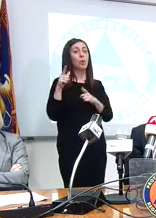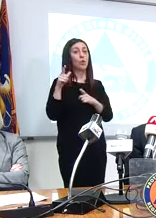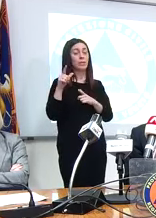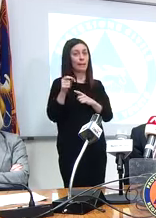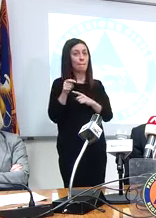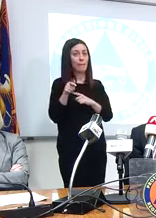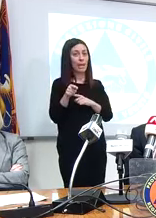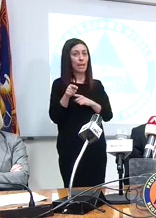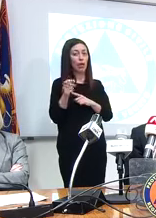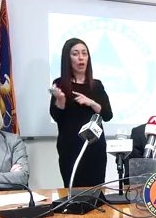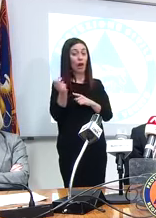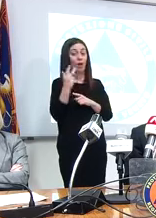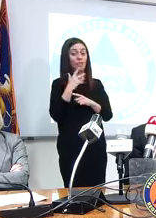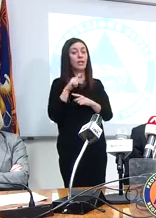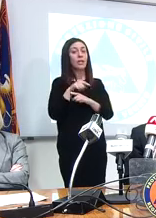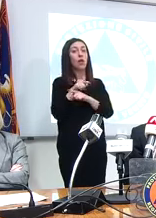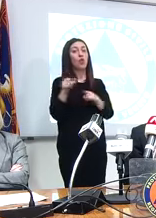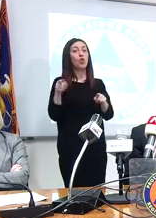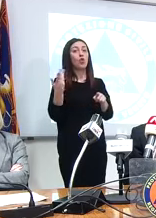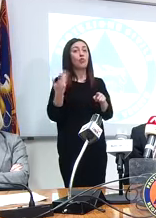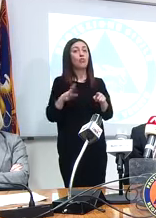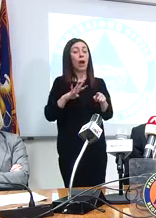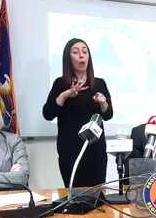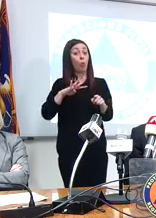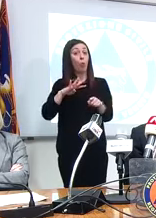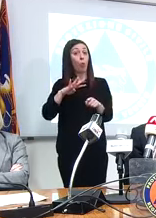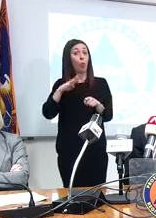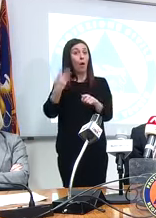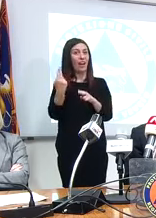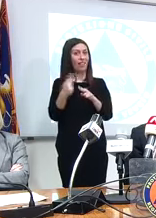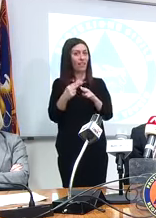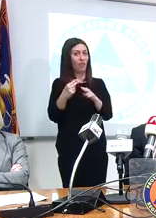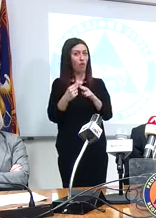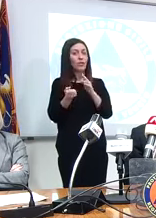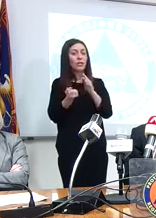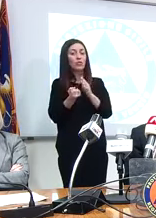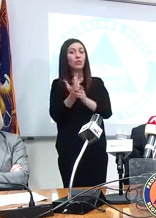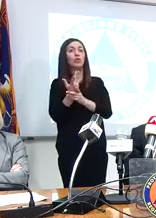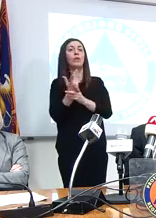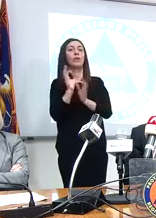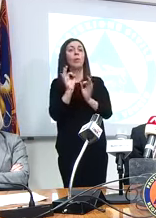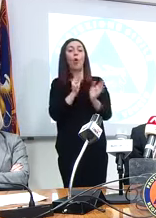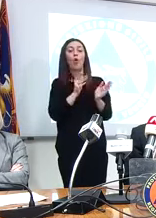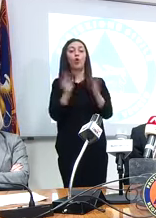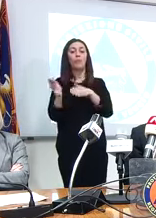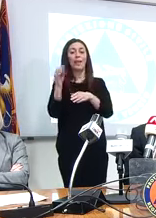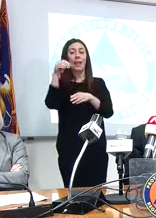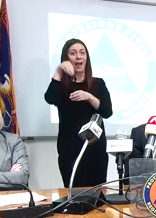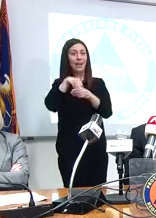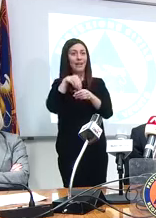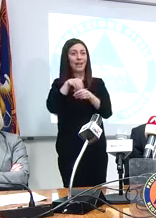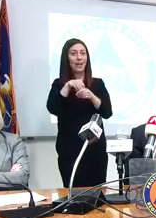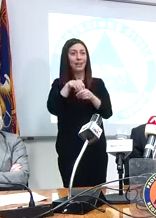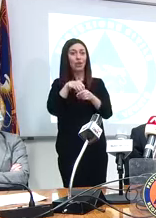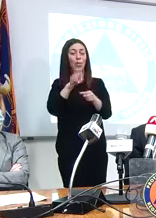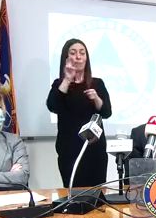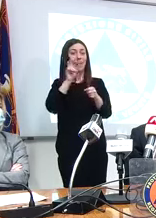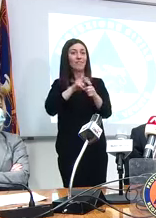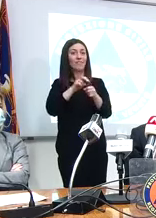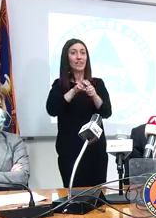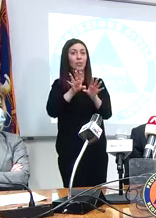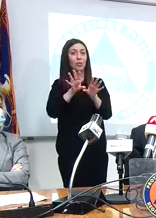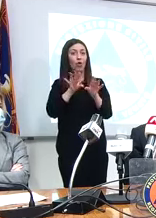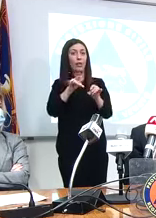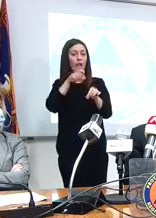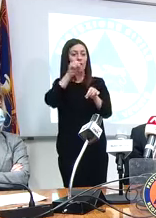quarto cluster all'interno dell'ospedale, e gli ultimi due cluster hanno coinvolto una trentina di pazienti ciascuno, molti